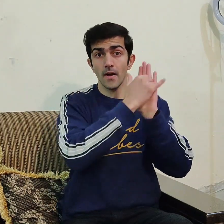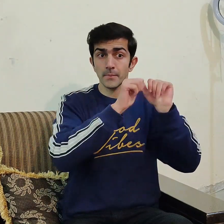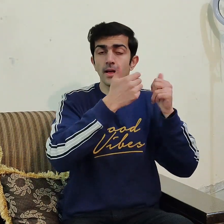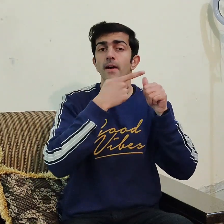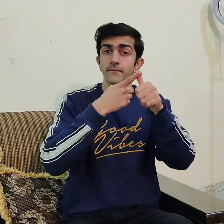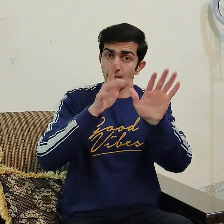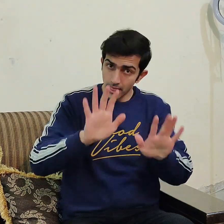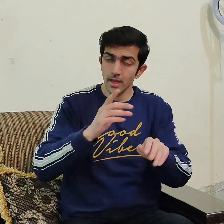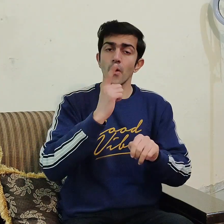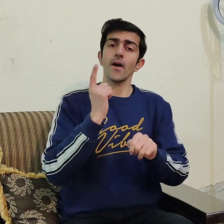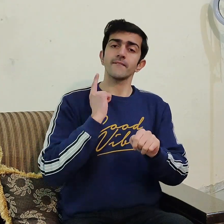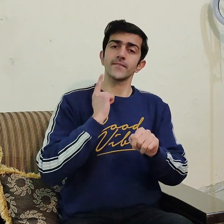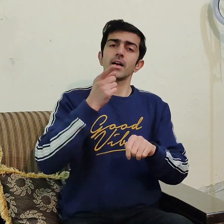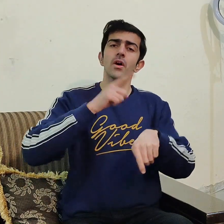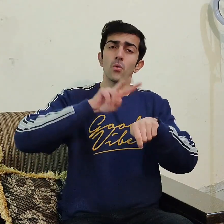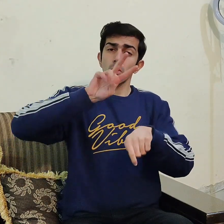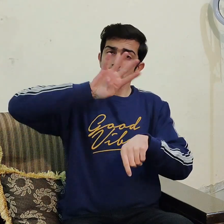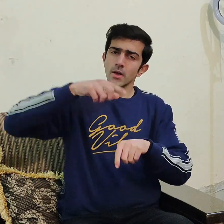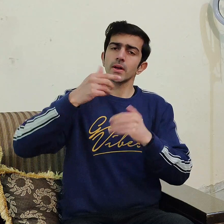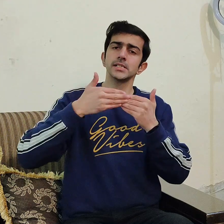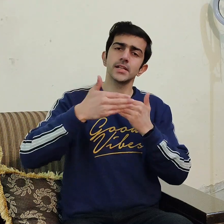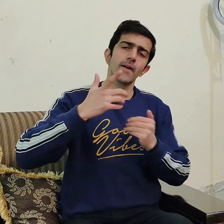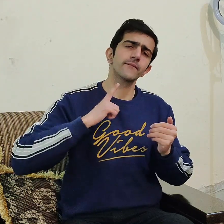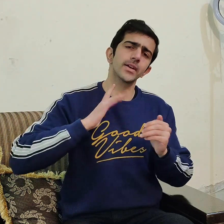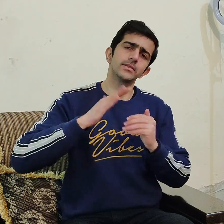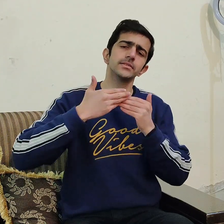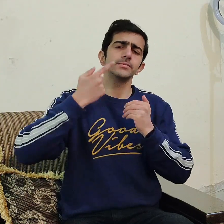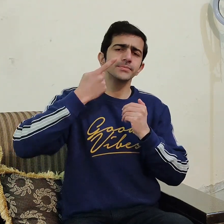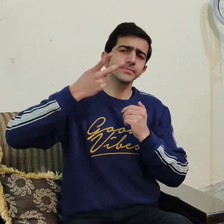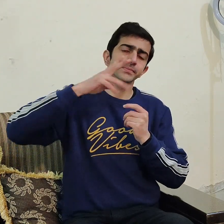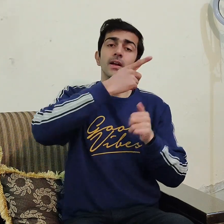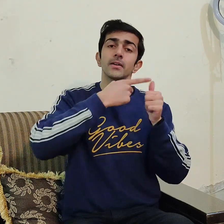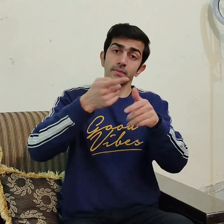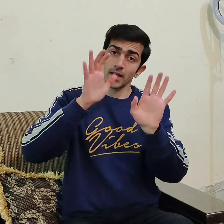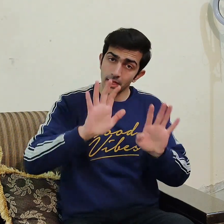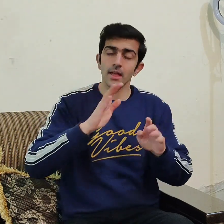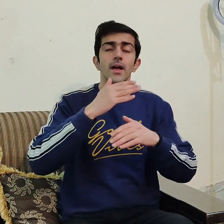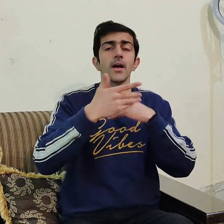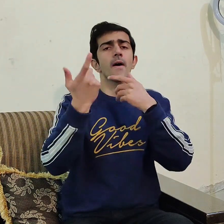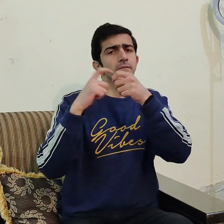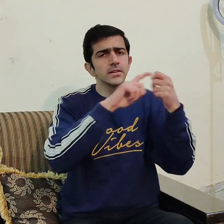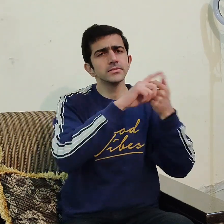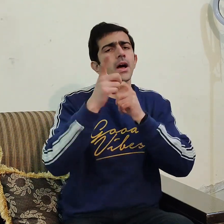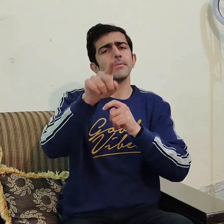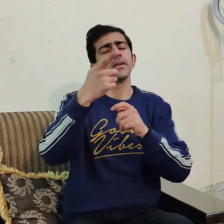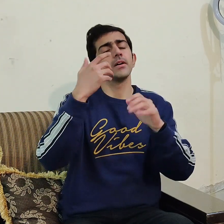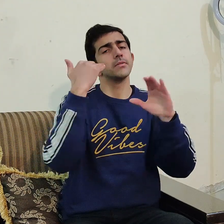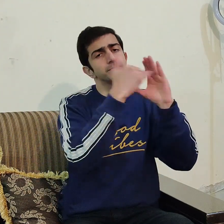और वो यूट्यूब से अपील कर सकें, और वो आपको आंसर करेंगे, आपको प्रॉपर स्टेप बाय स्टेप गाइड करेंगे कि किस तरह जो है वो स्टेप बाय